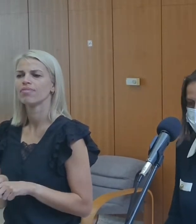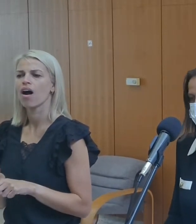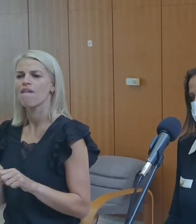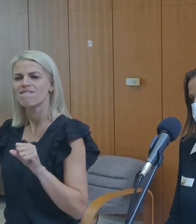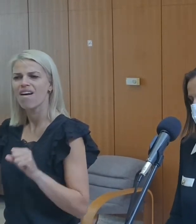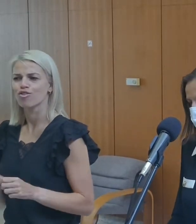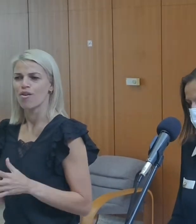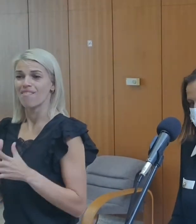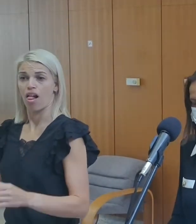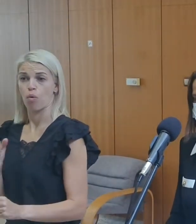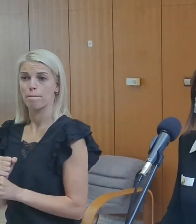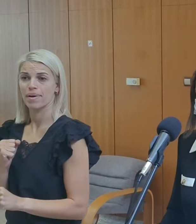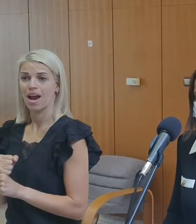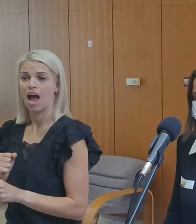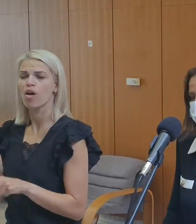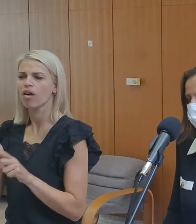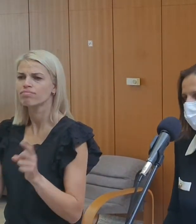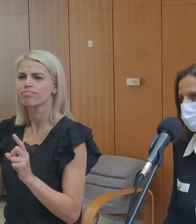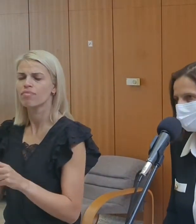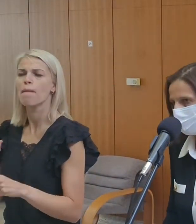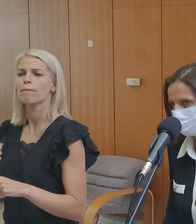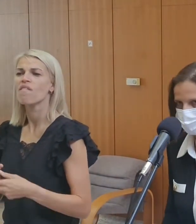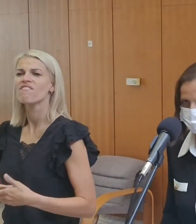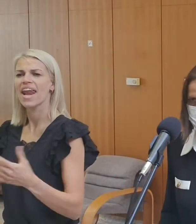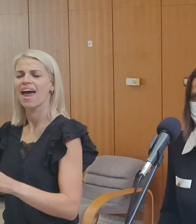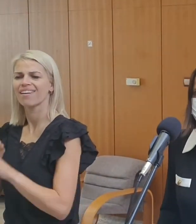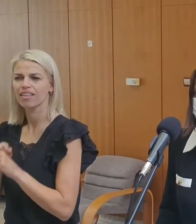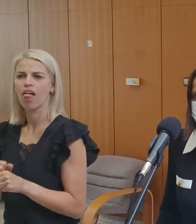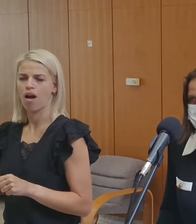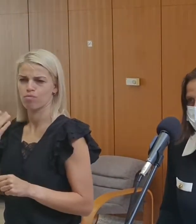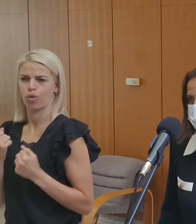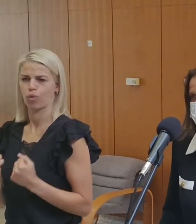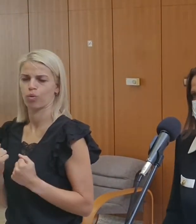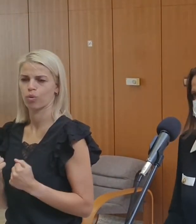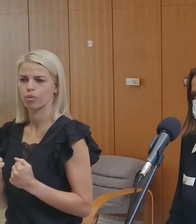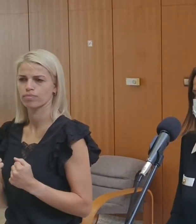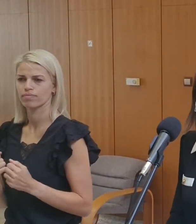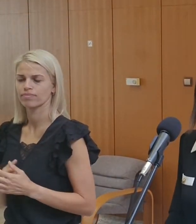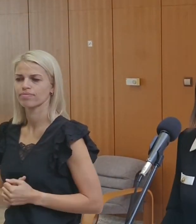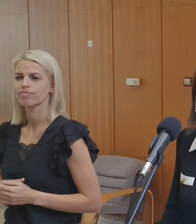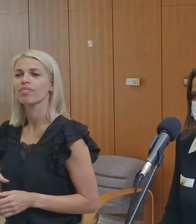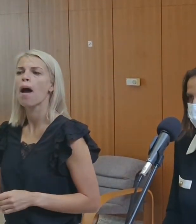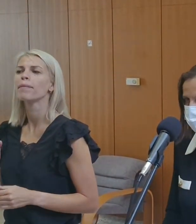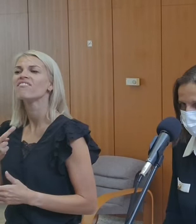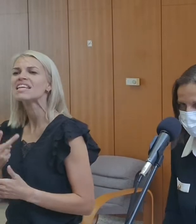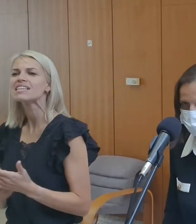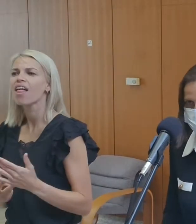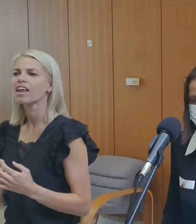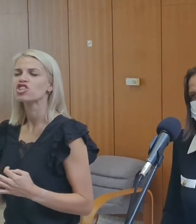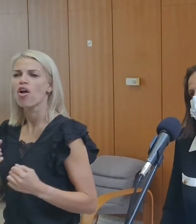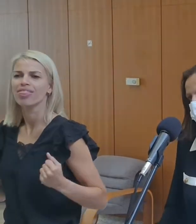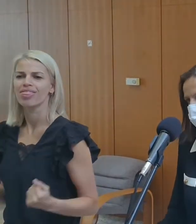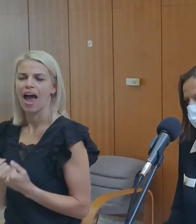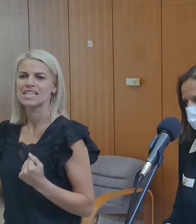prácu, ktorú bol vyvíjaný aj veľký verejný tlak, aby výsledky priniesli, ako som povedala, čo najrýchlejšie